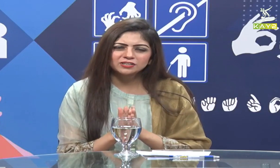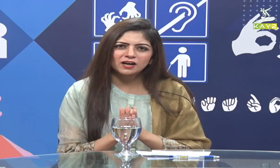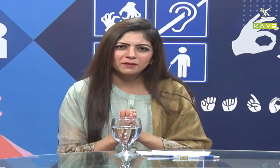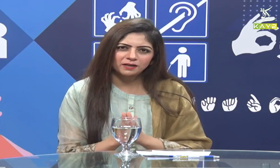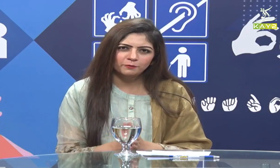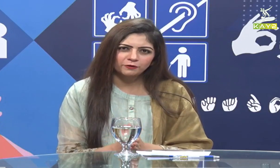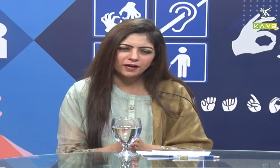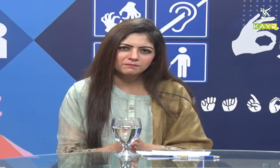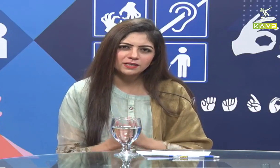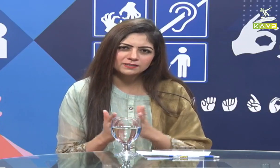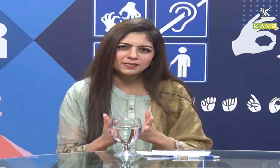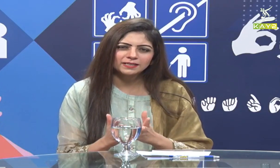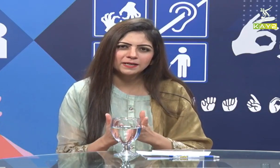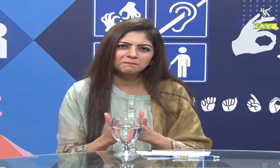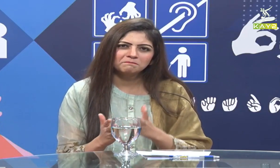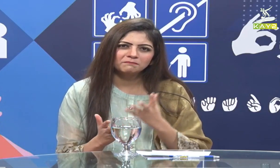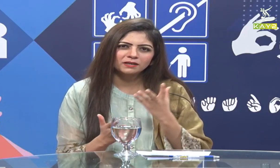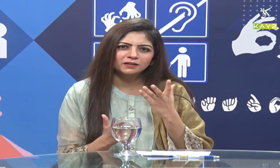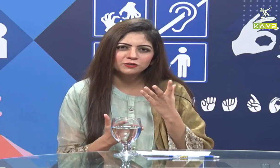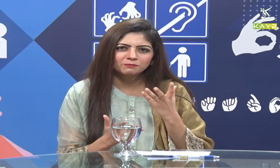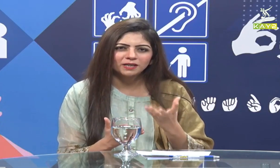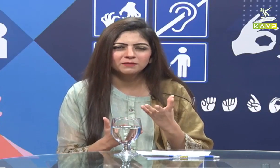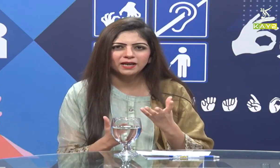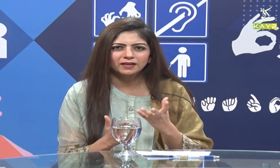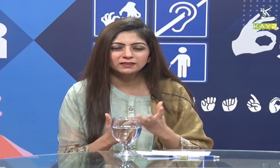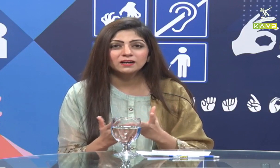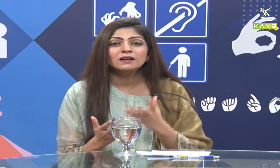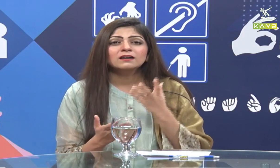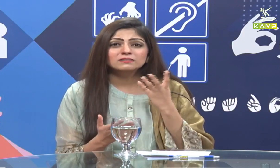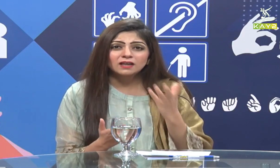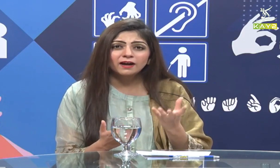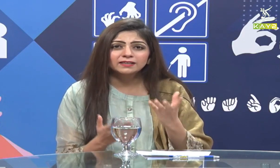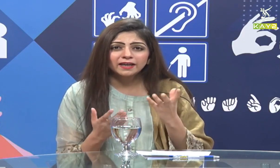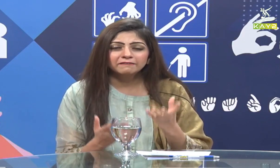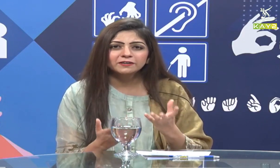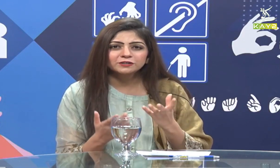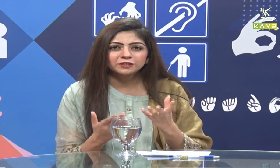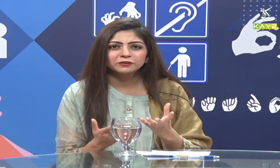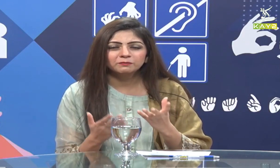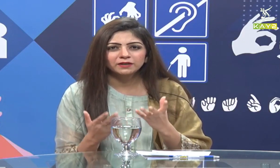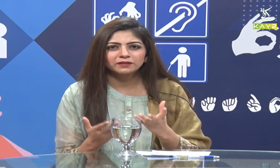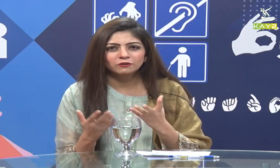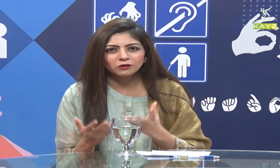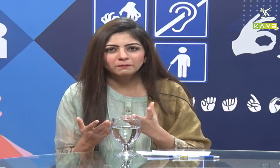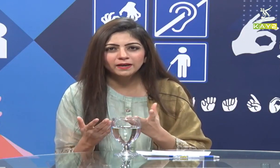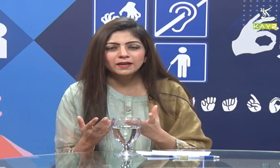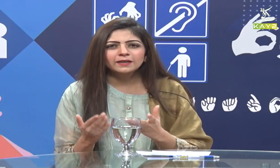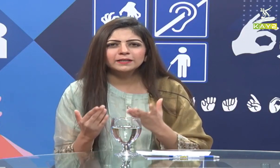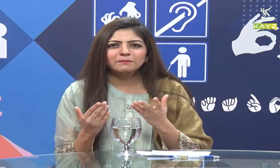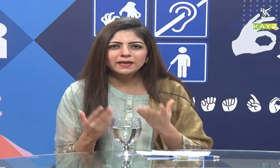का हमारा प्रोग्राम इसीलिए जो मेन बनाया गया था साइन लैंग्वेज इंटरप्रेटर रोल पे, कि भाई